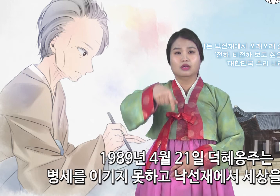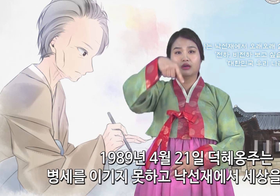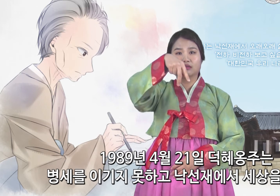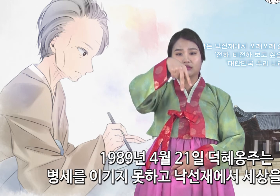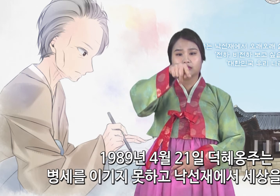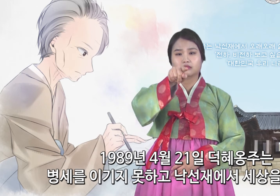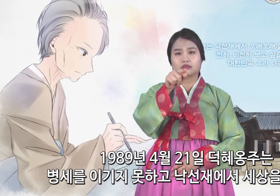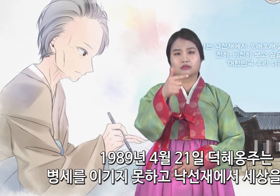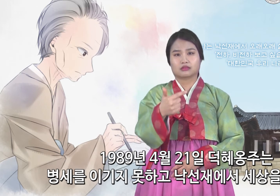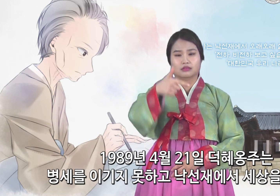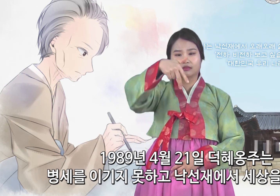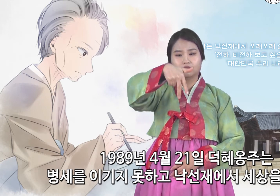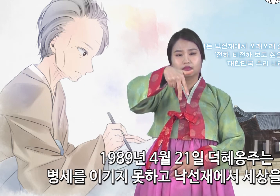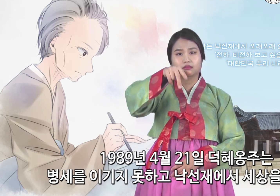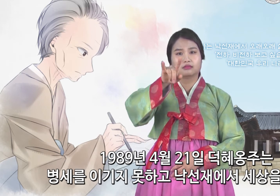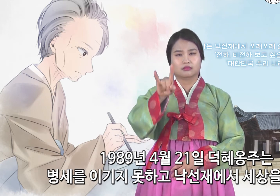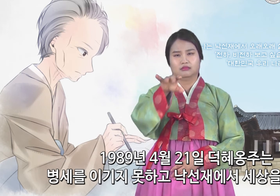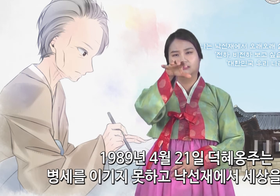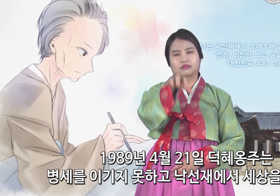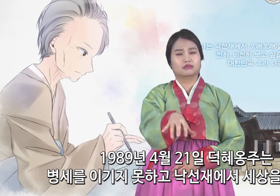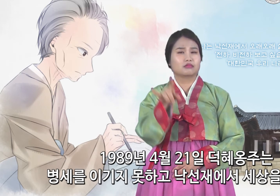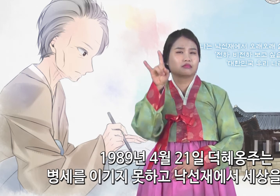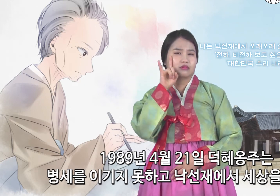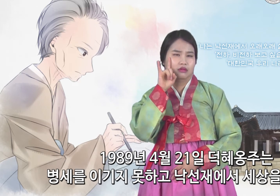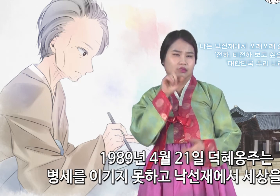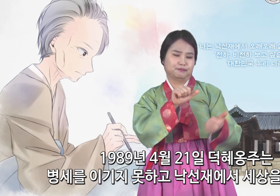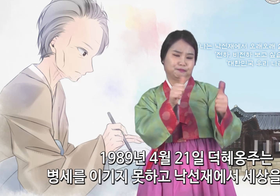세상을 떠났다.